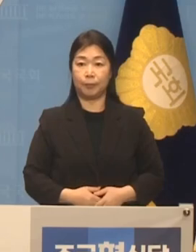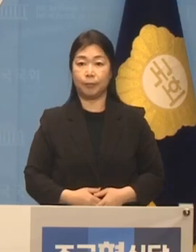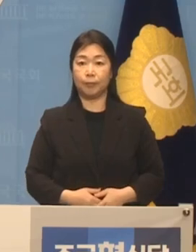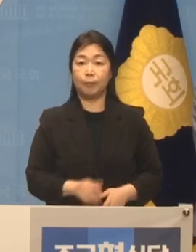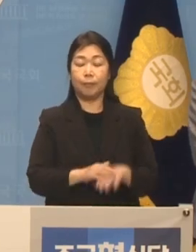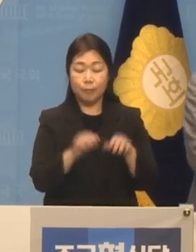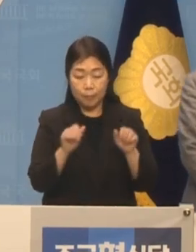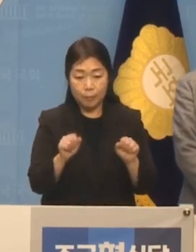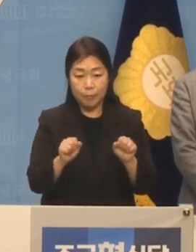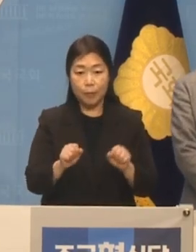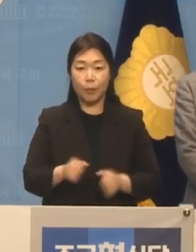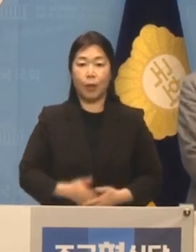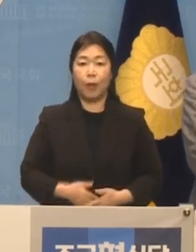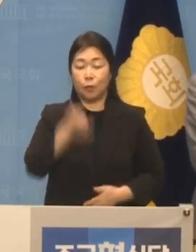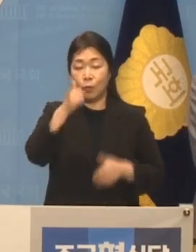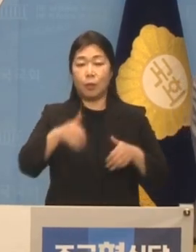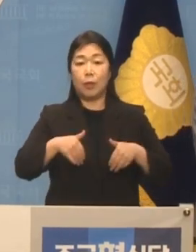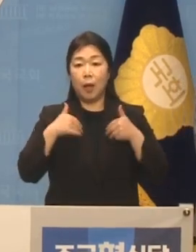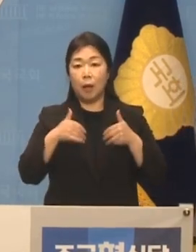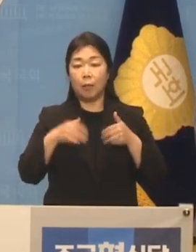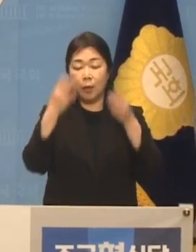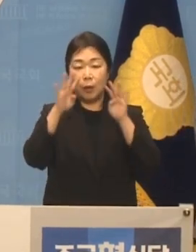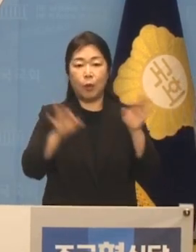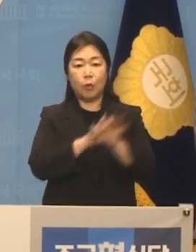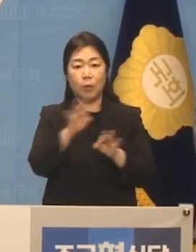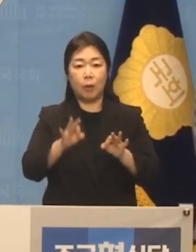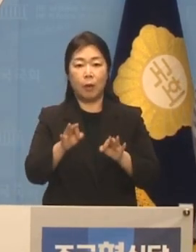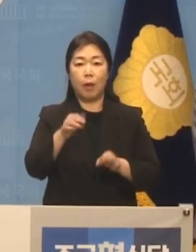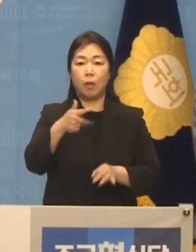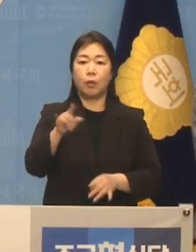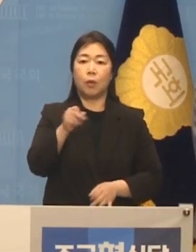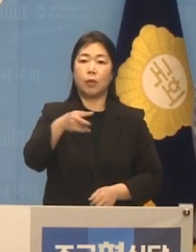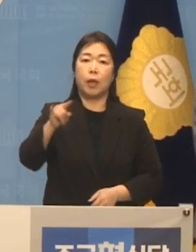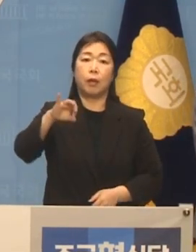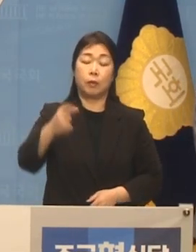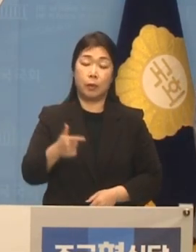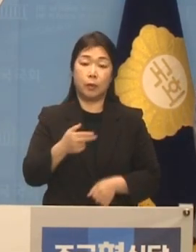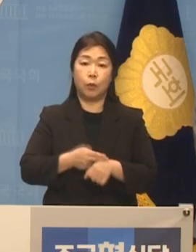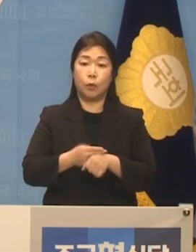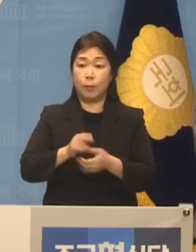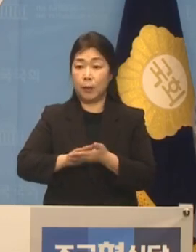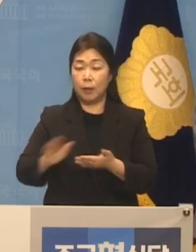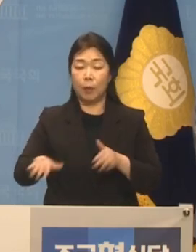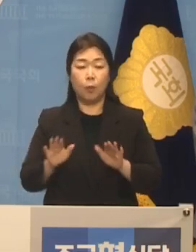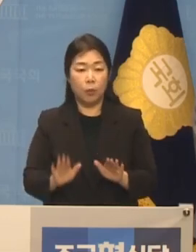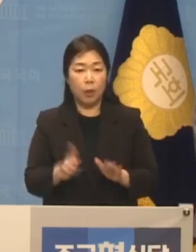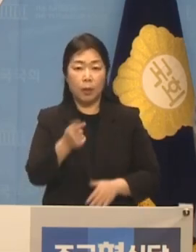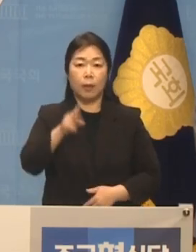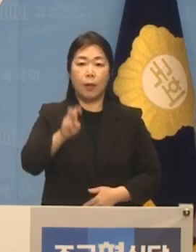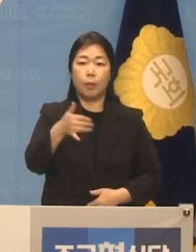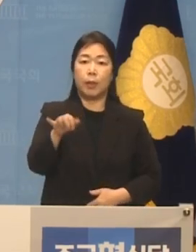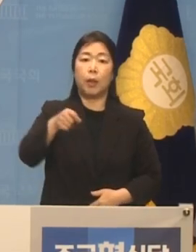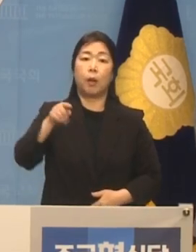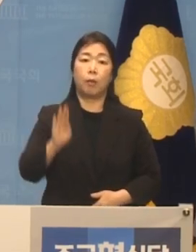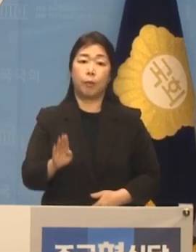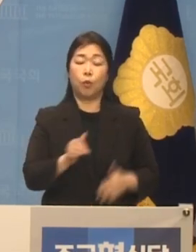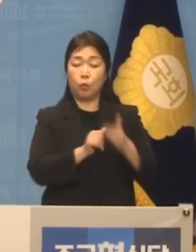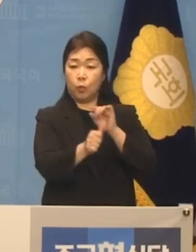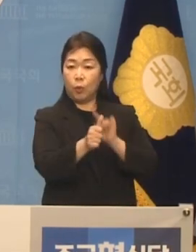예, 안녕하세요. 저는 충남대학교 경제학과의 정세은 교수라고 합니다. 오늘 남기업